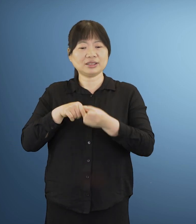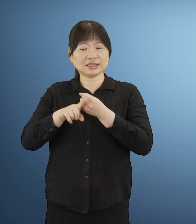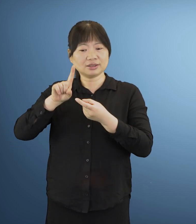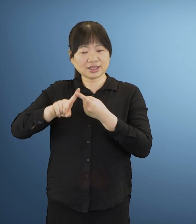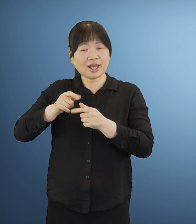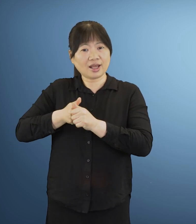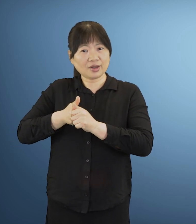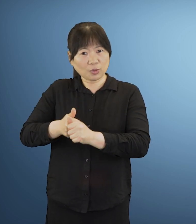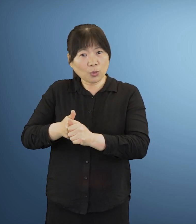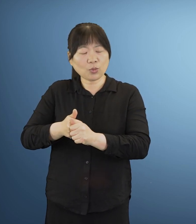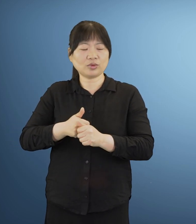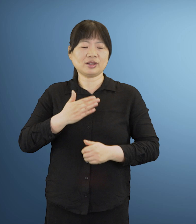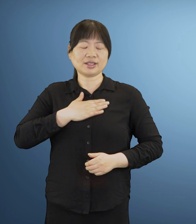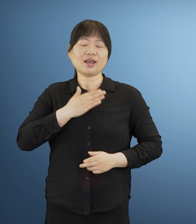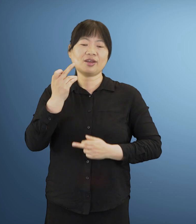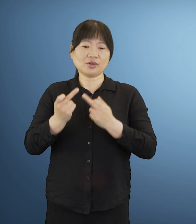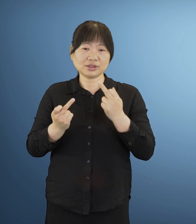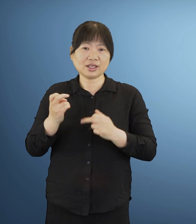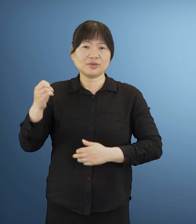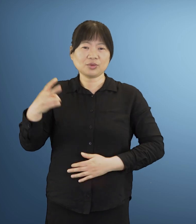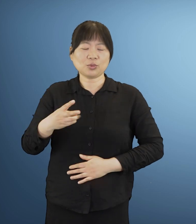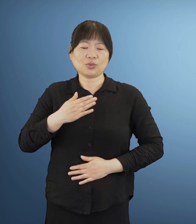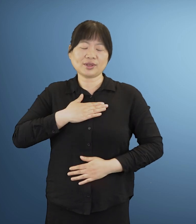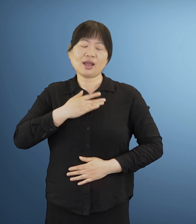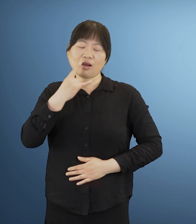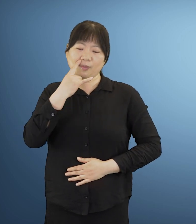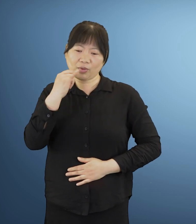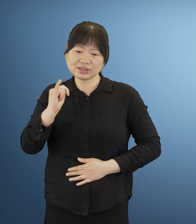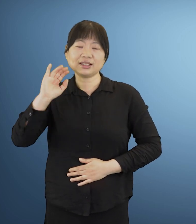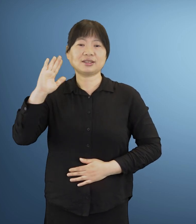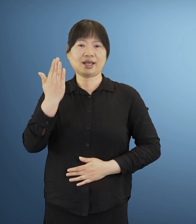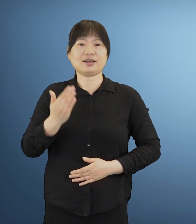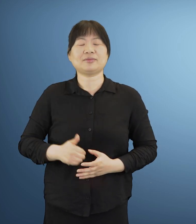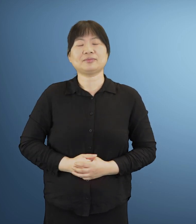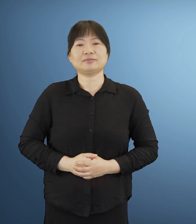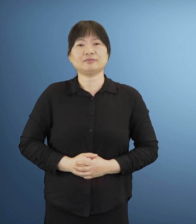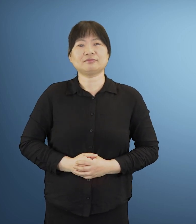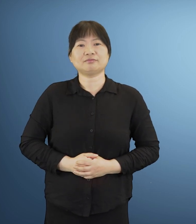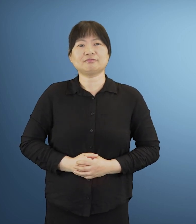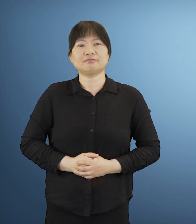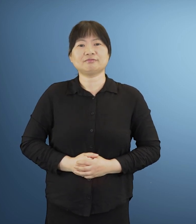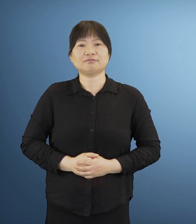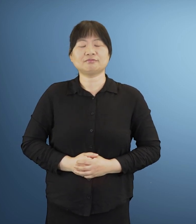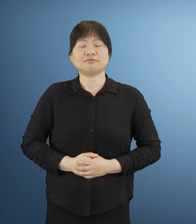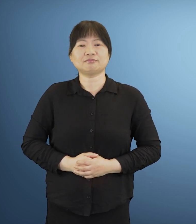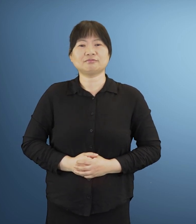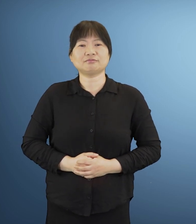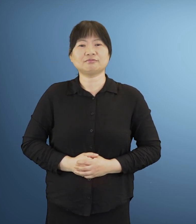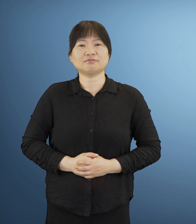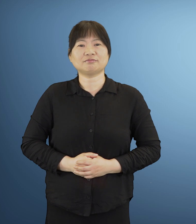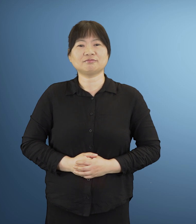하는 자가 내 형제요 자매요 어머니이라 하시더라. 예.